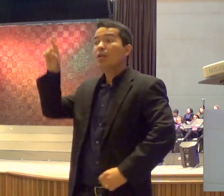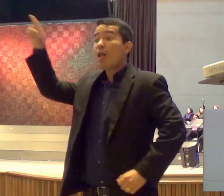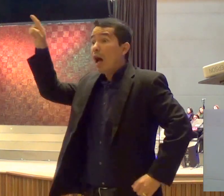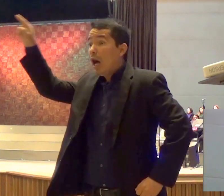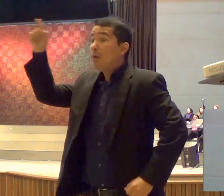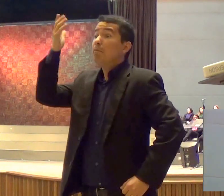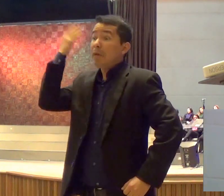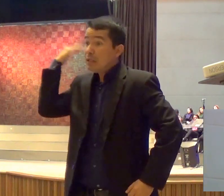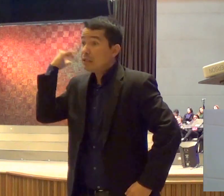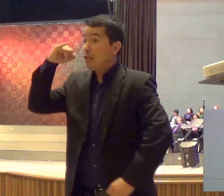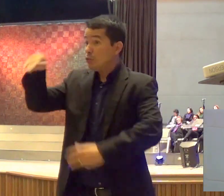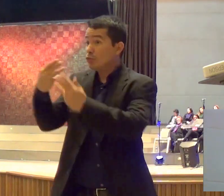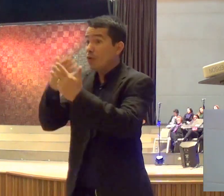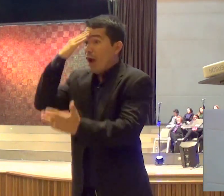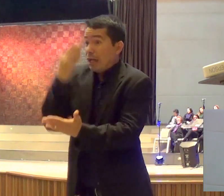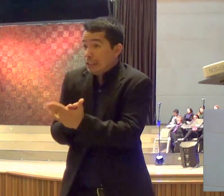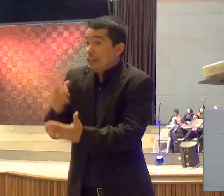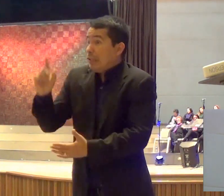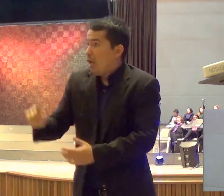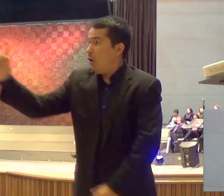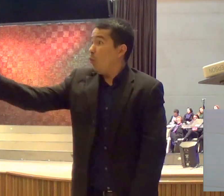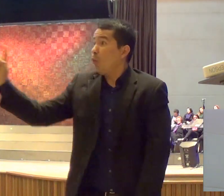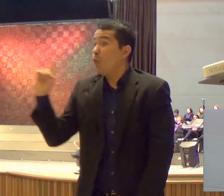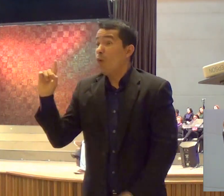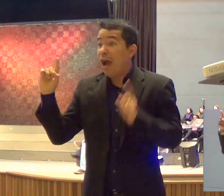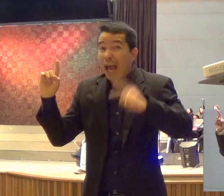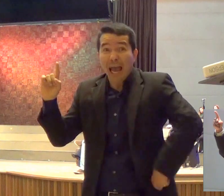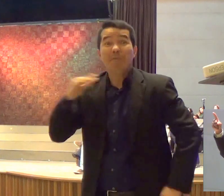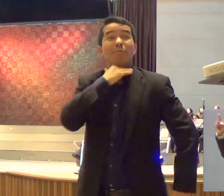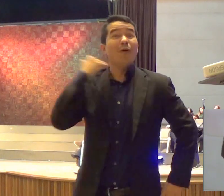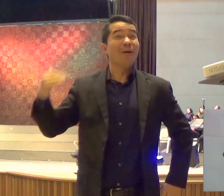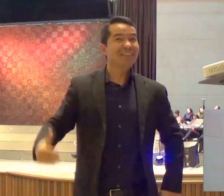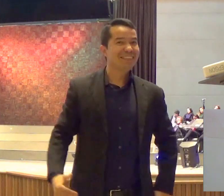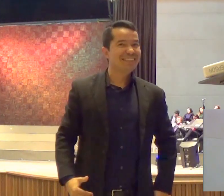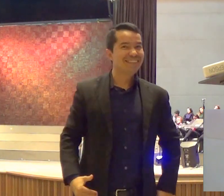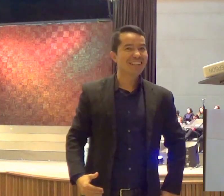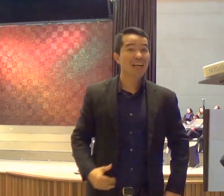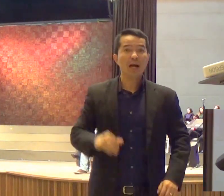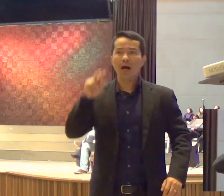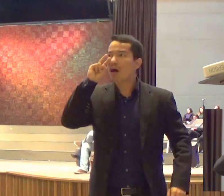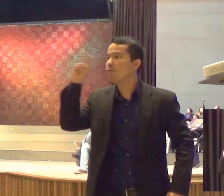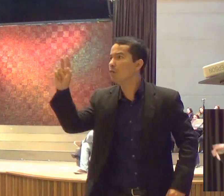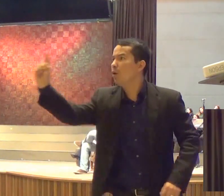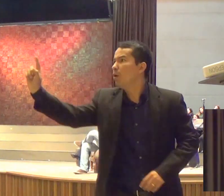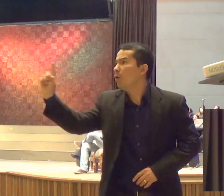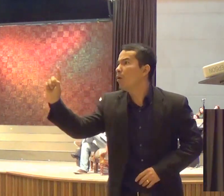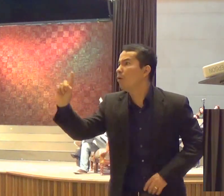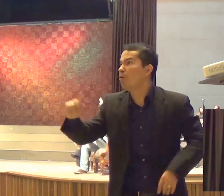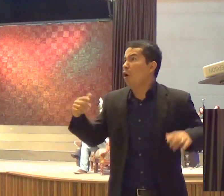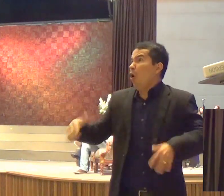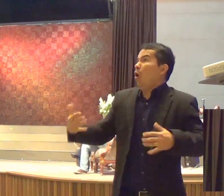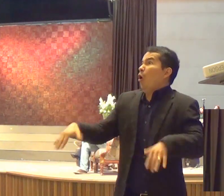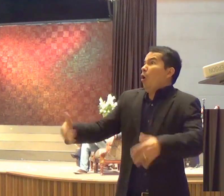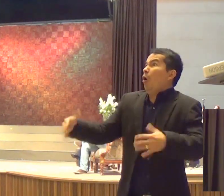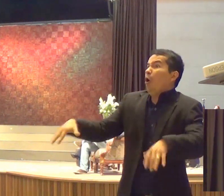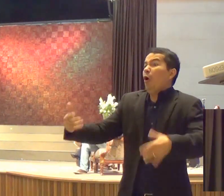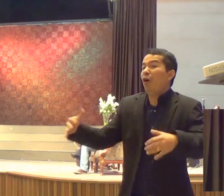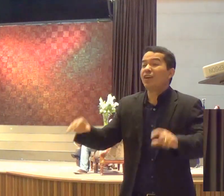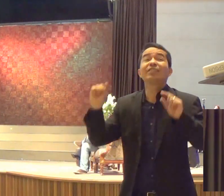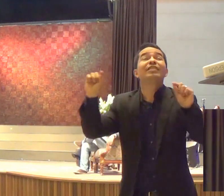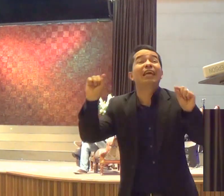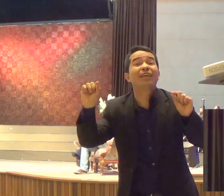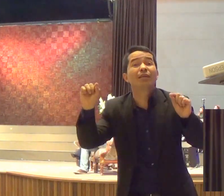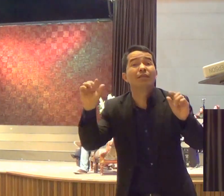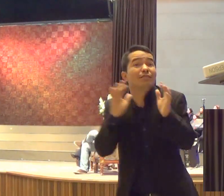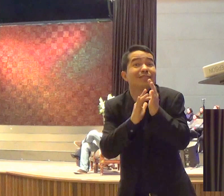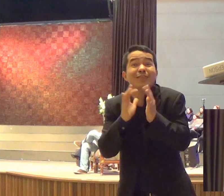tem cheiro de fim tem cheiro de morte na verdade é a aproximação da ação